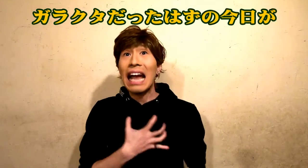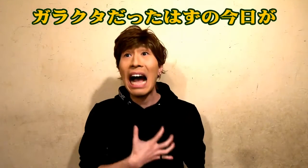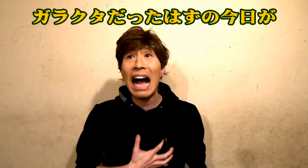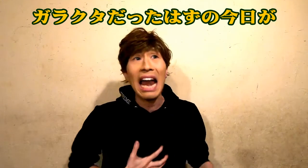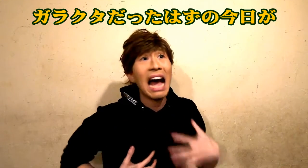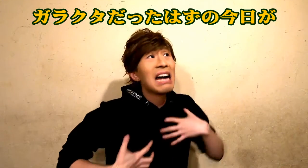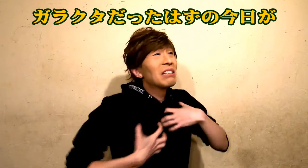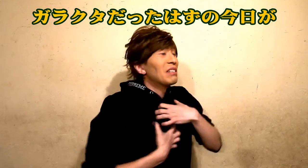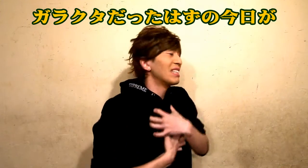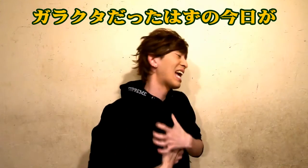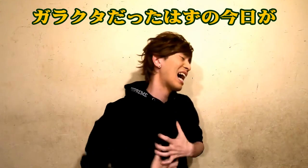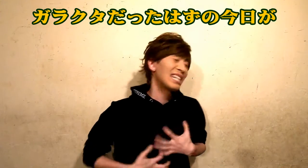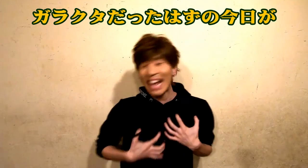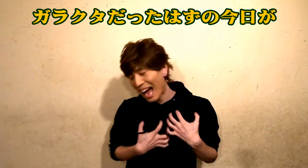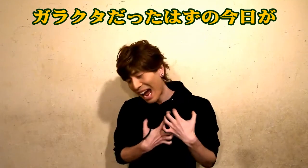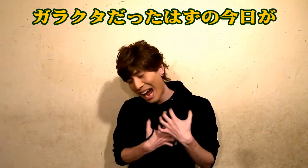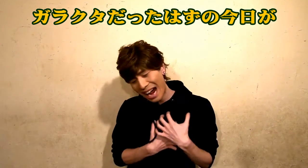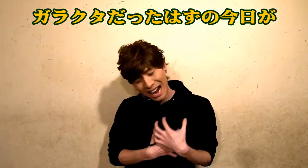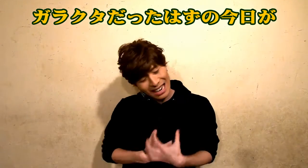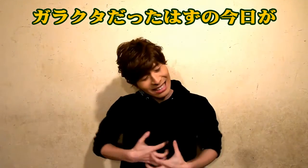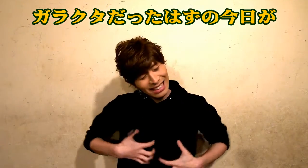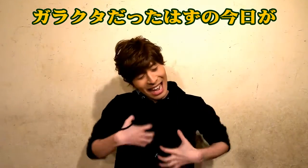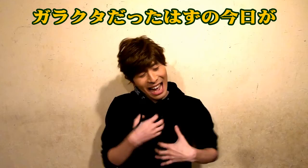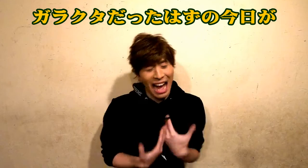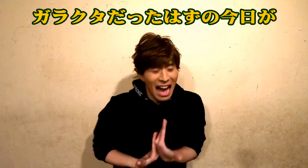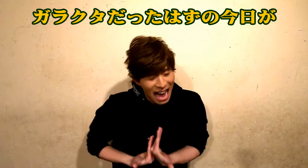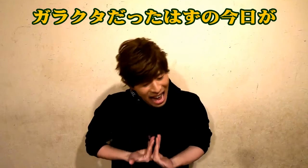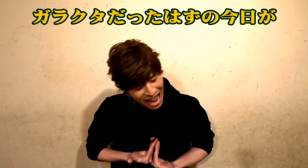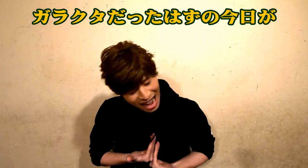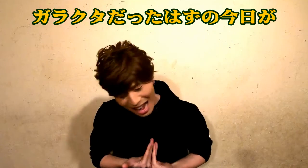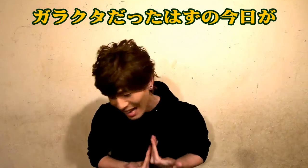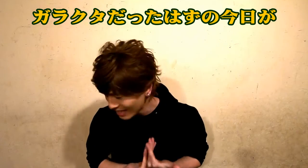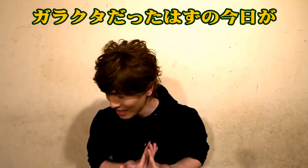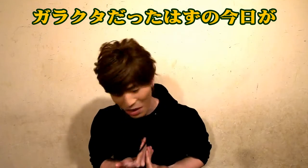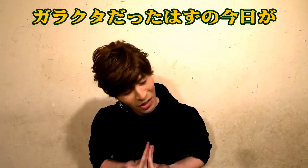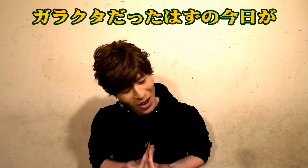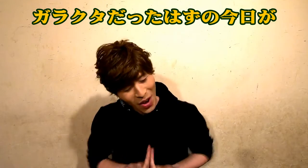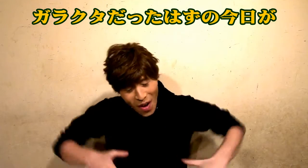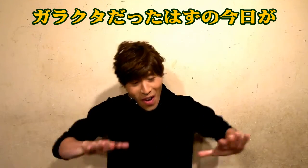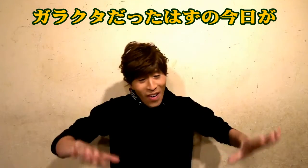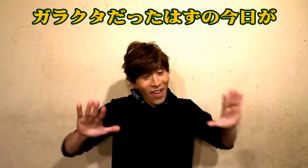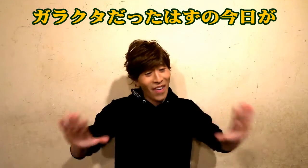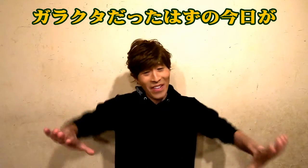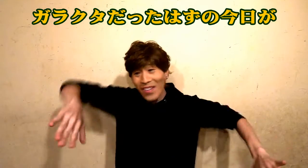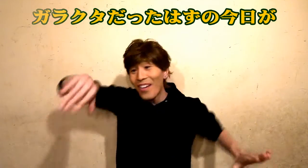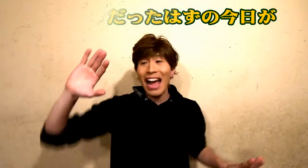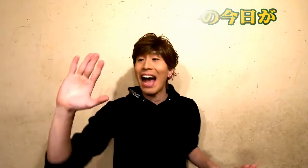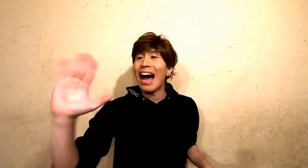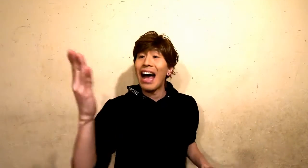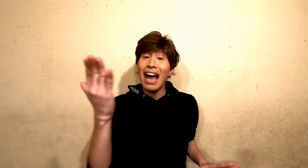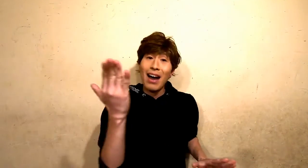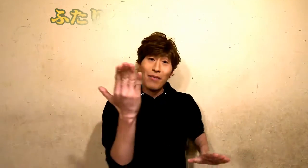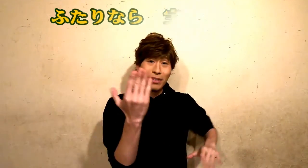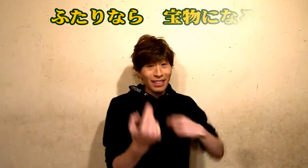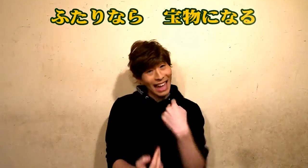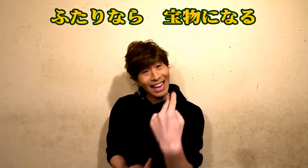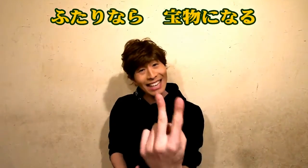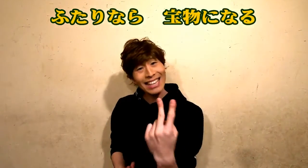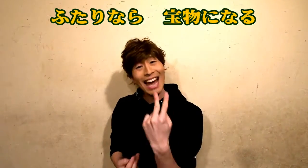辛くたたたつの今日が二人な